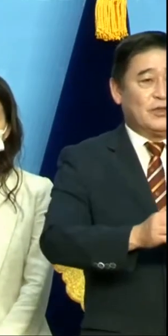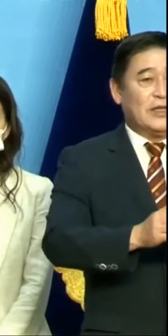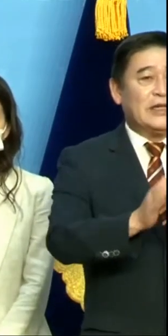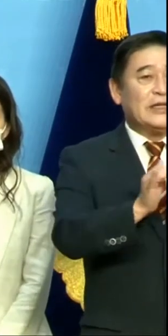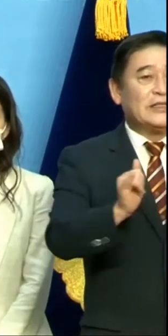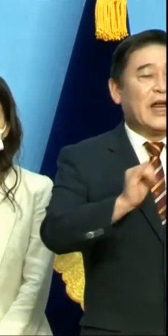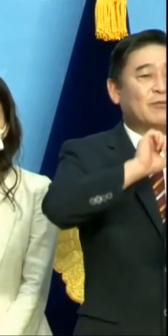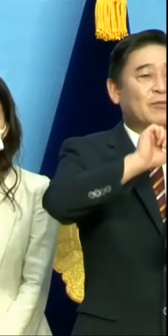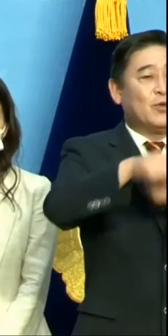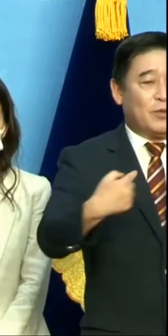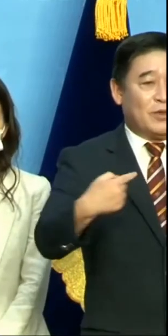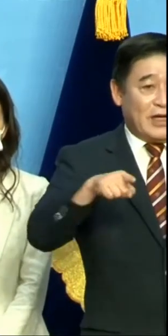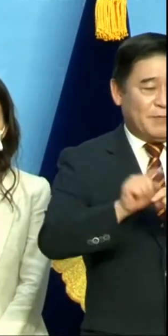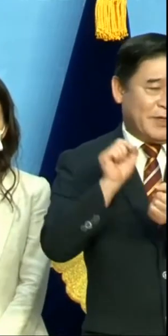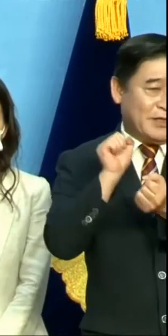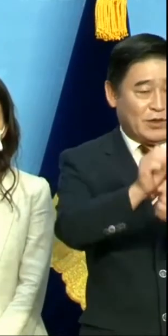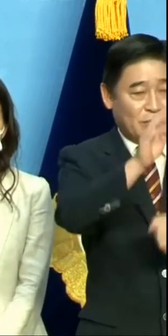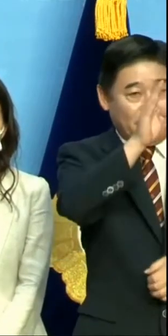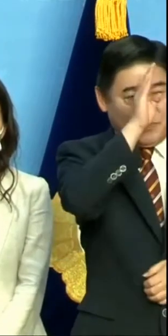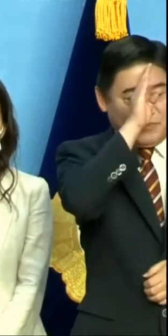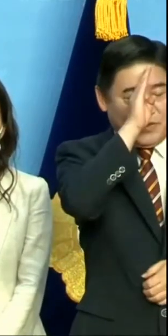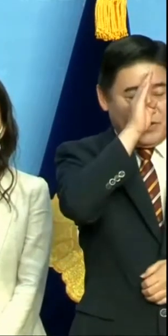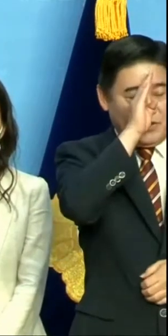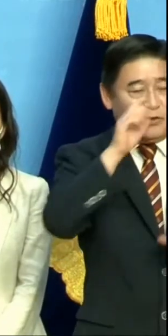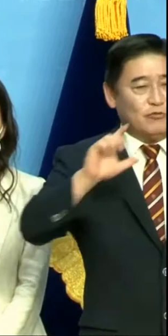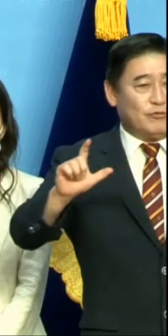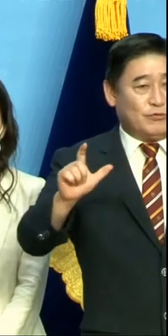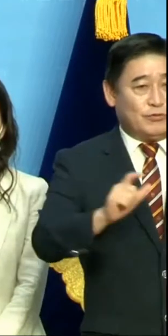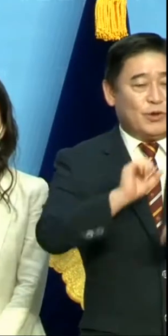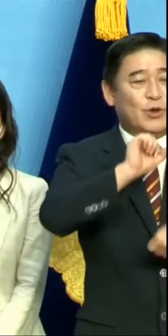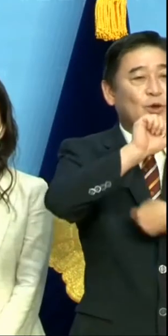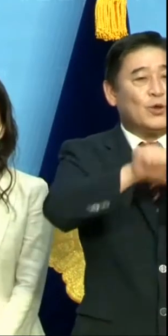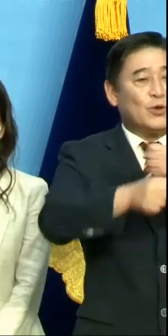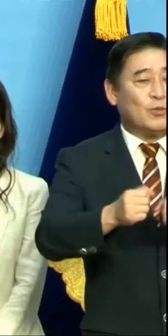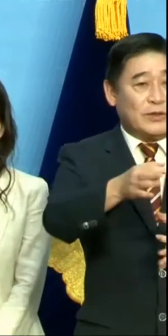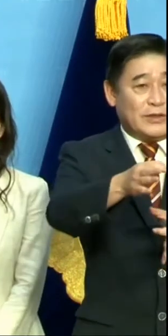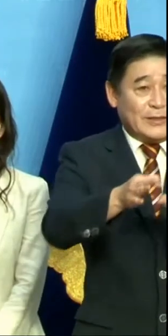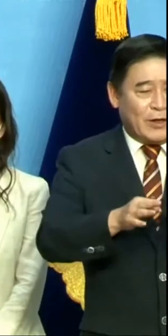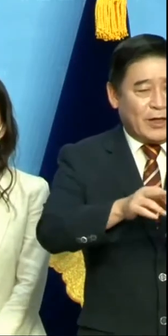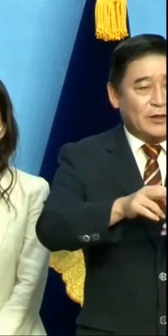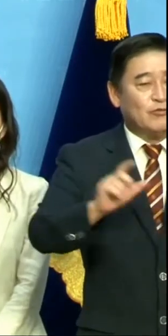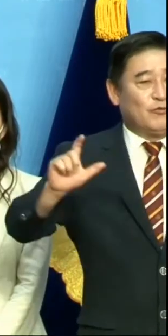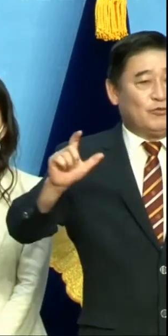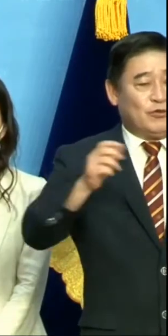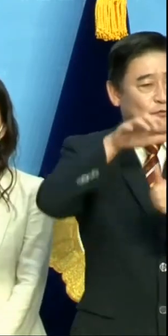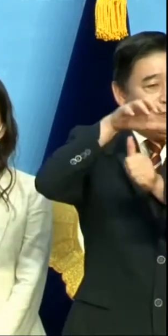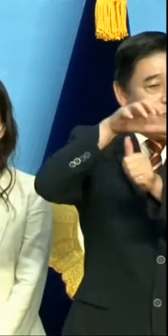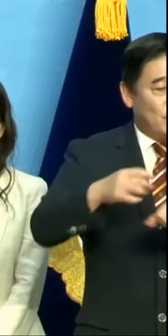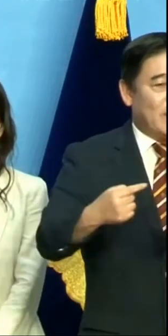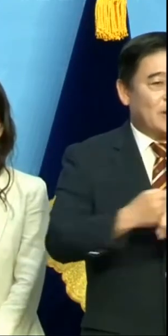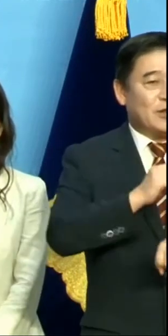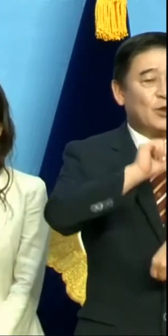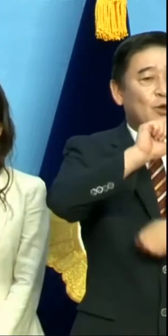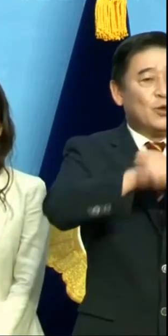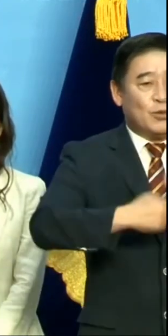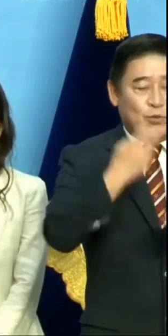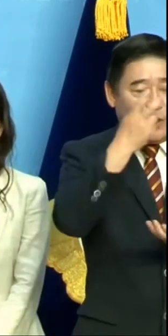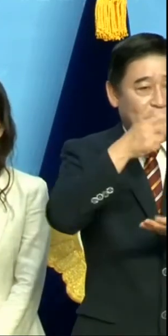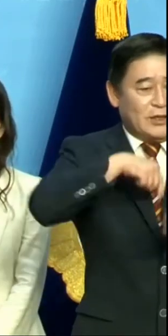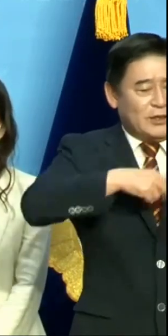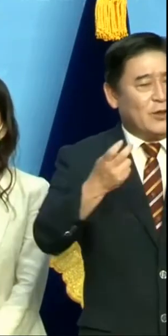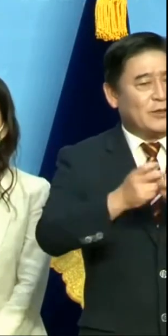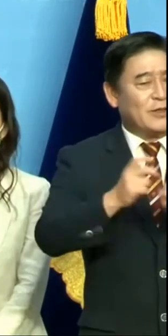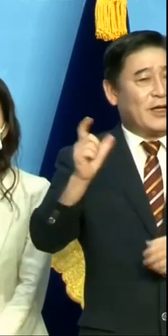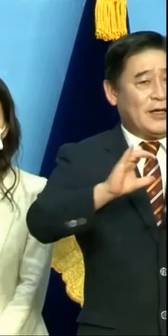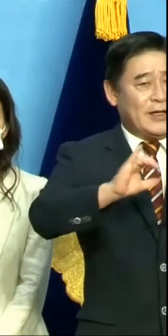인수 곰 통 간염 병 발생을 줄이고 야생동물 거래를 기재하는 등 야생동물 관리 정책의 강화 가